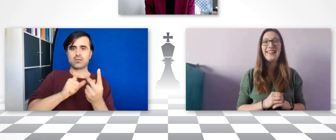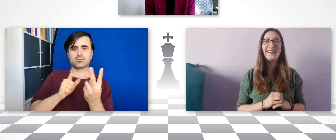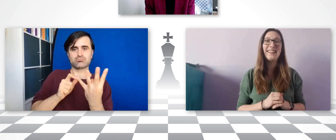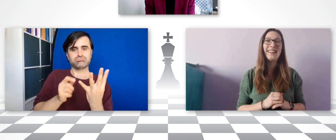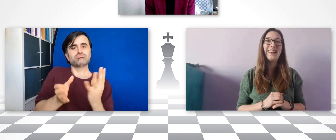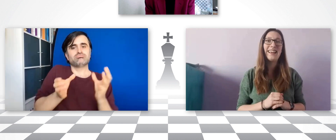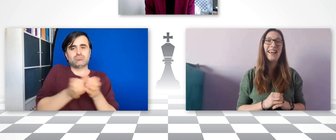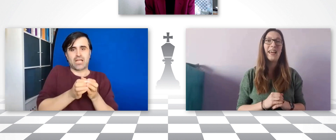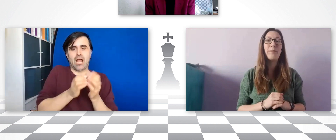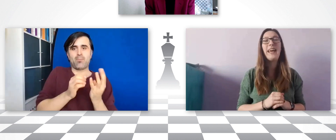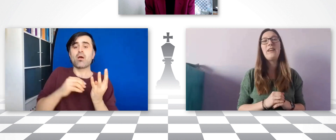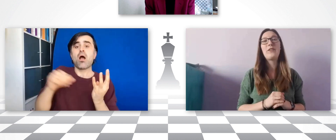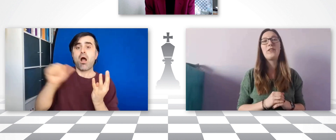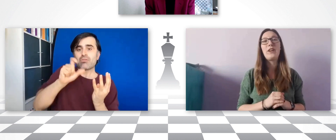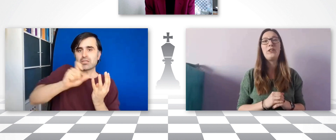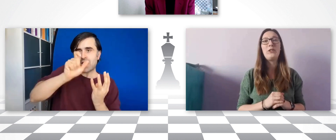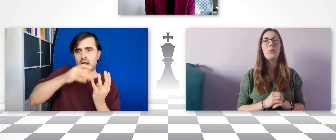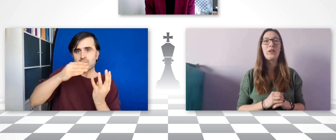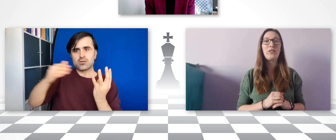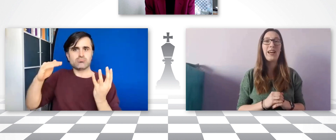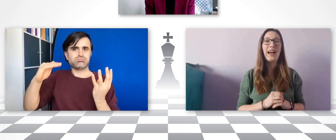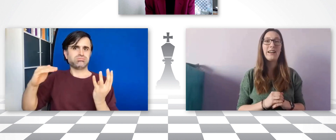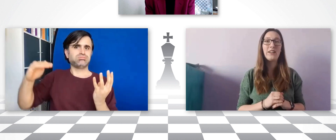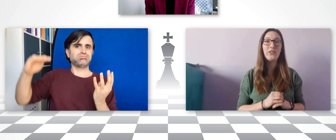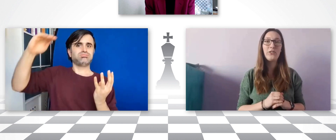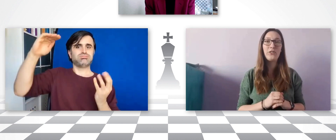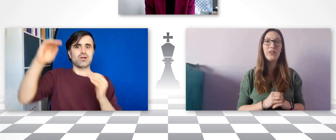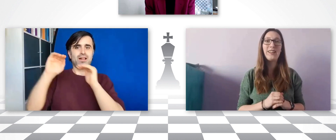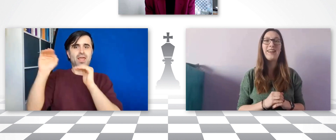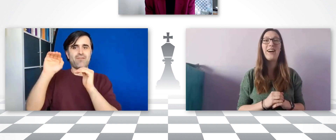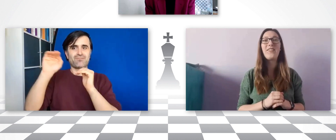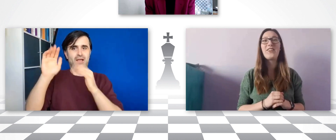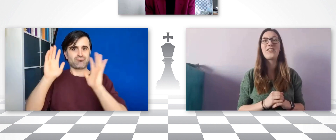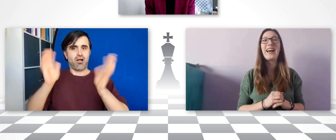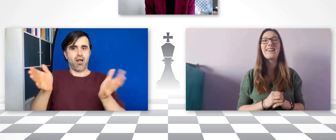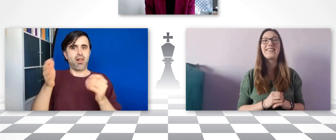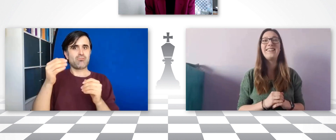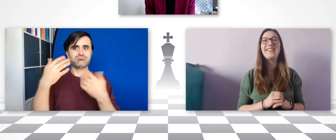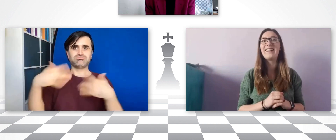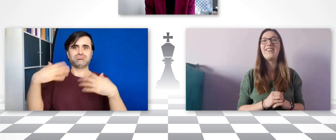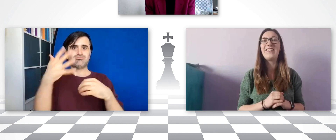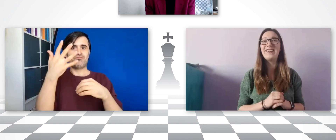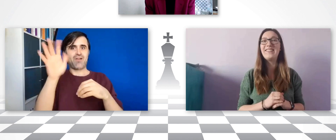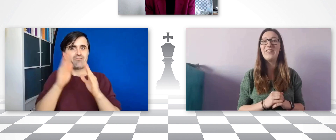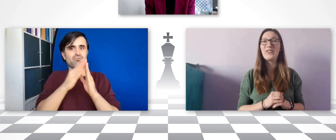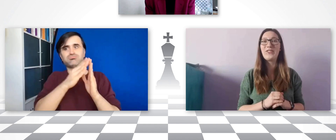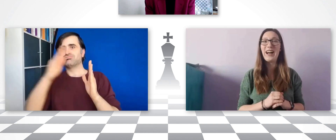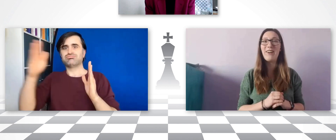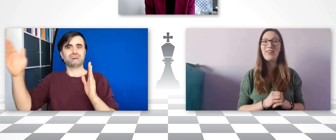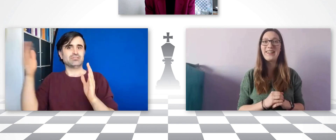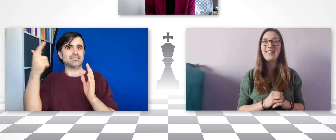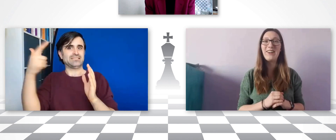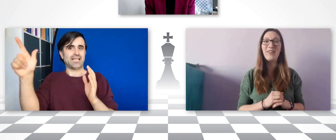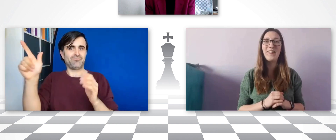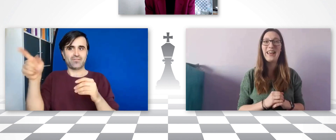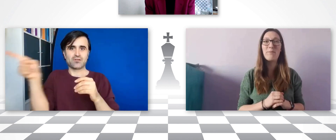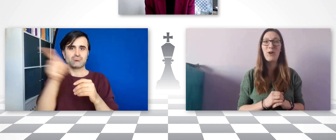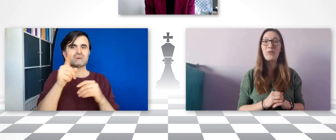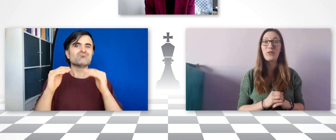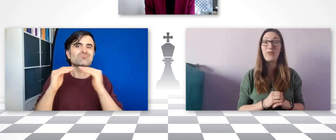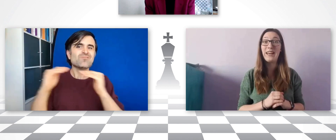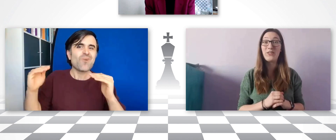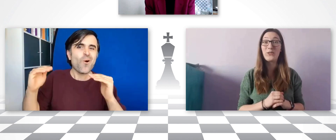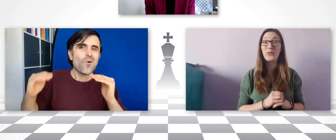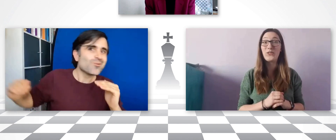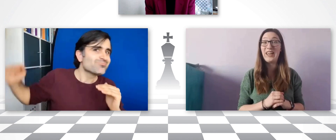En ik ben een van de jongere schakers. Ja. Andere schakers die zijn al wel een stuk ouder. Al nou ja,